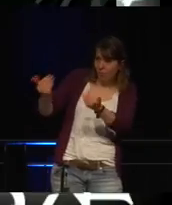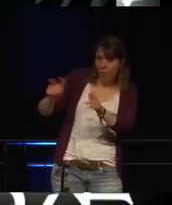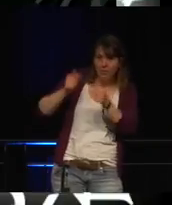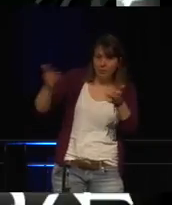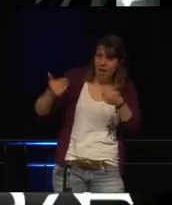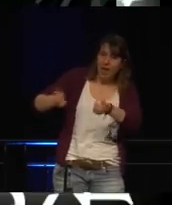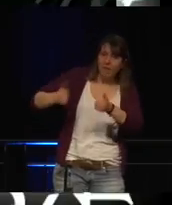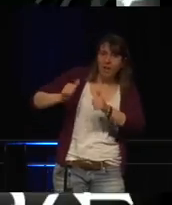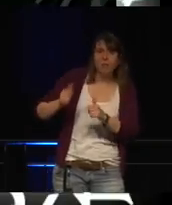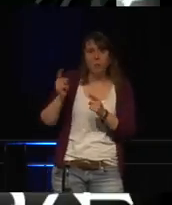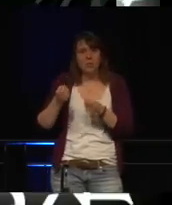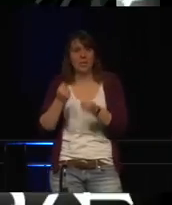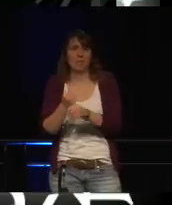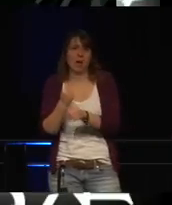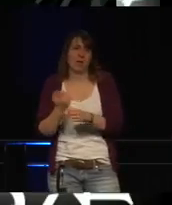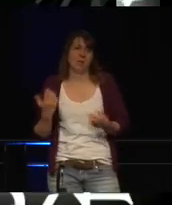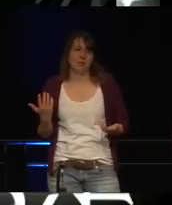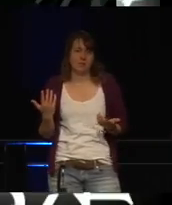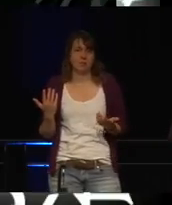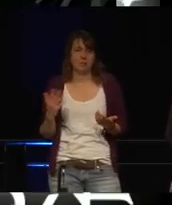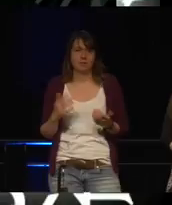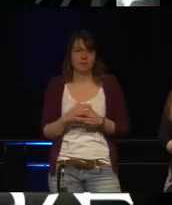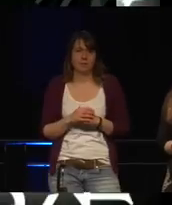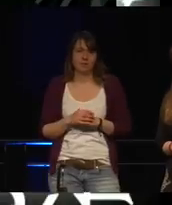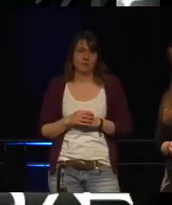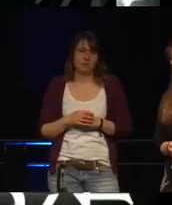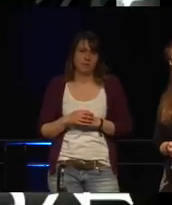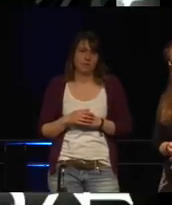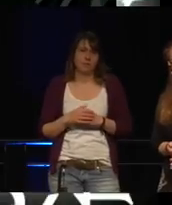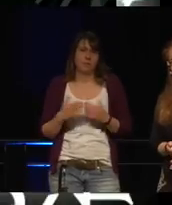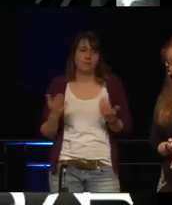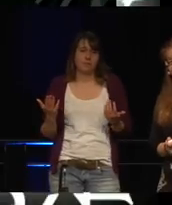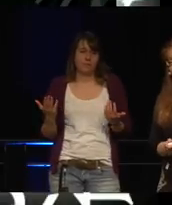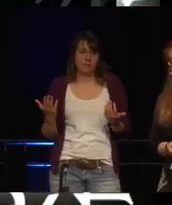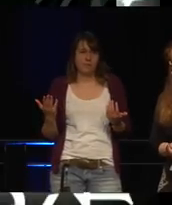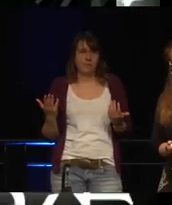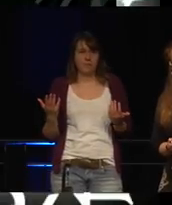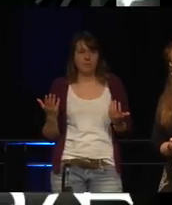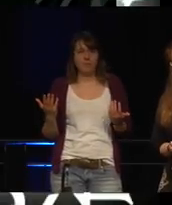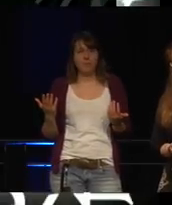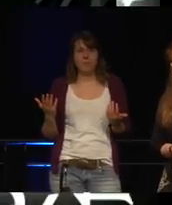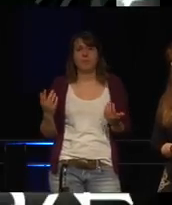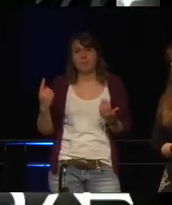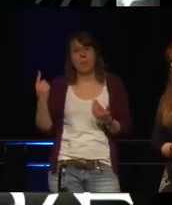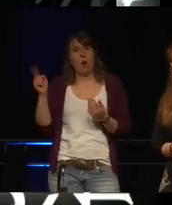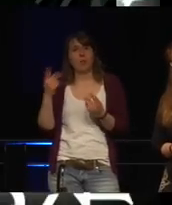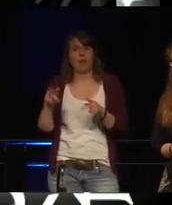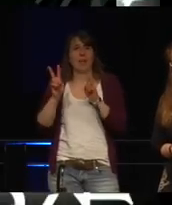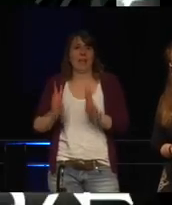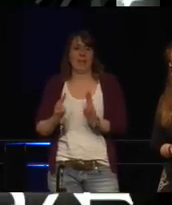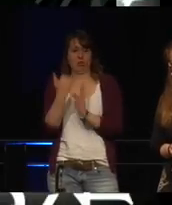están buscando a más expertos de seguridad que quieran participar en el equipo y también tienen un código ético y cosas como